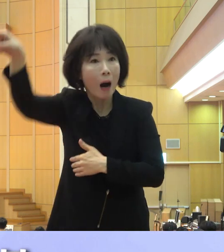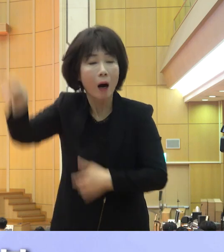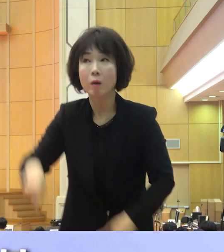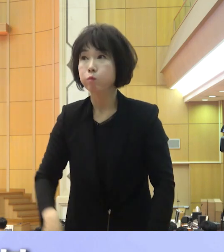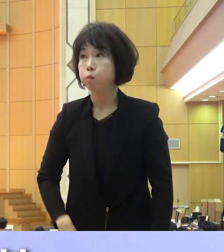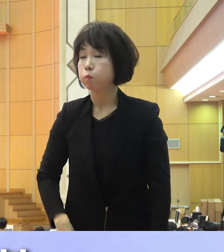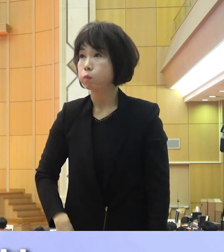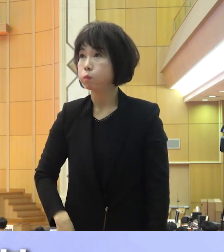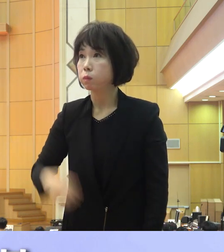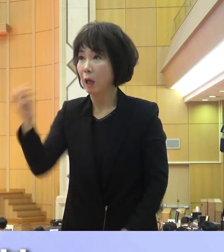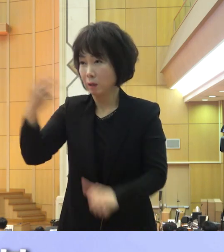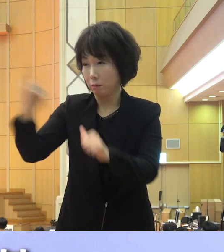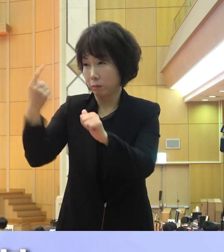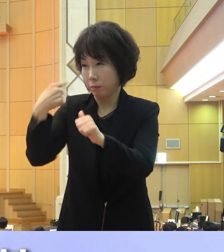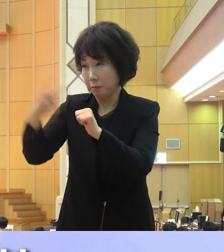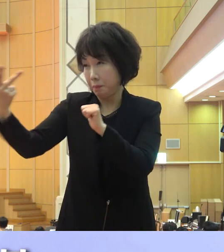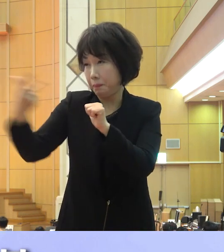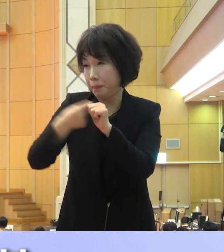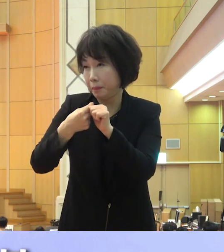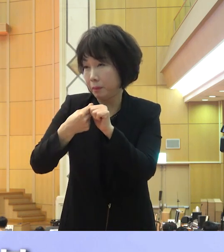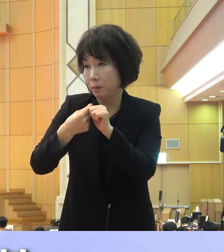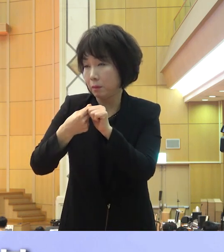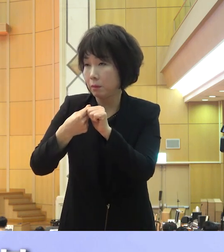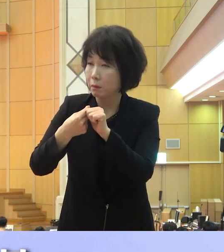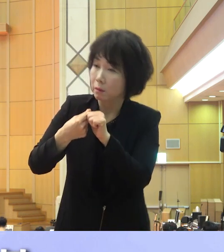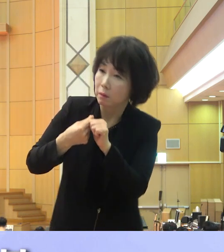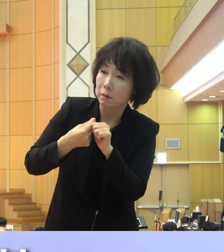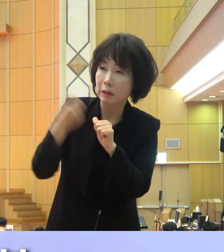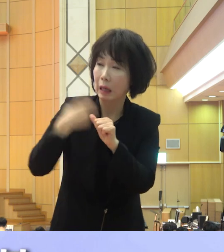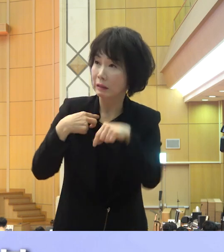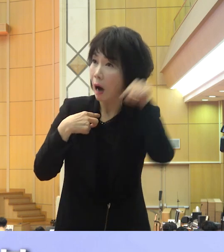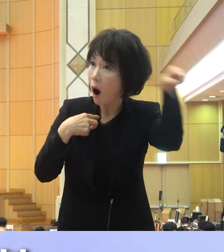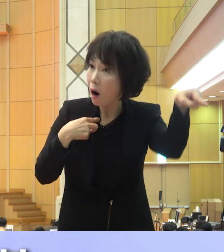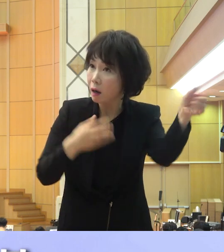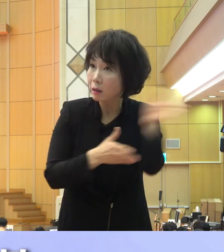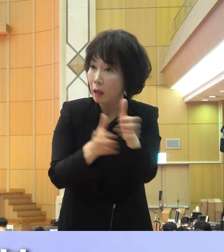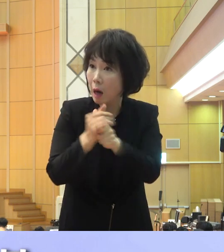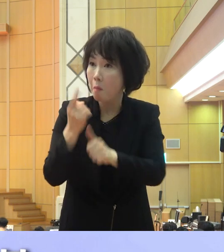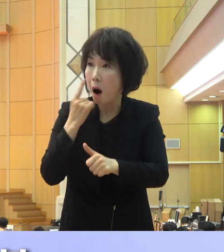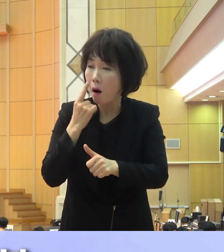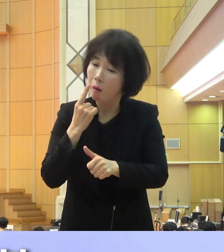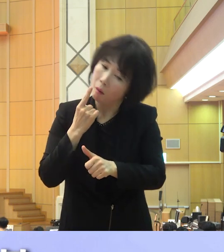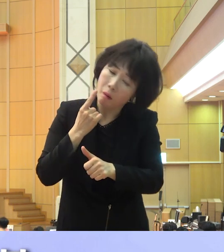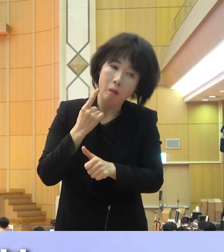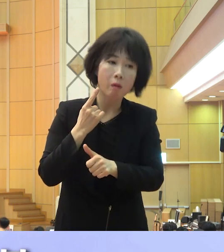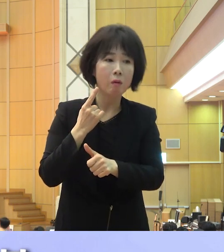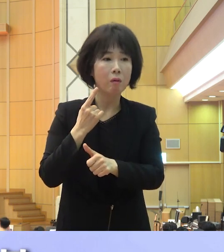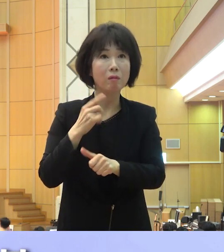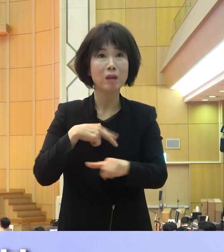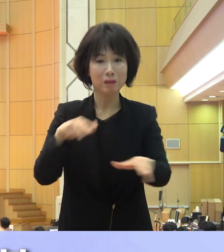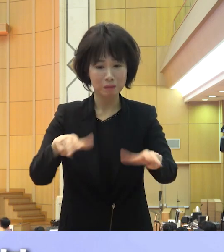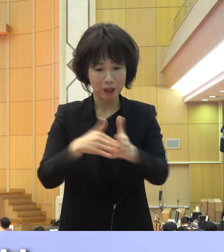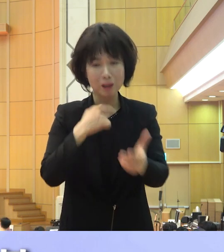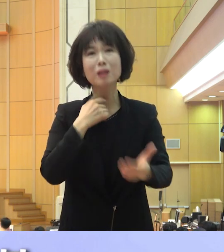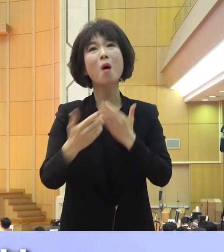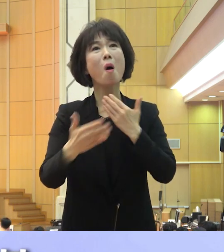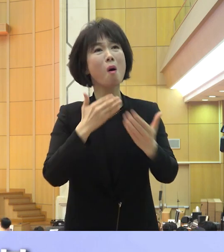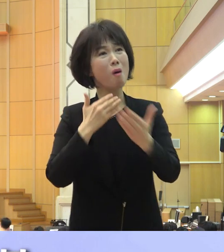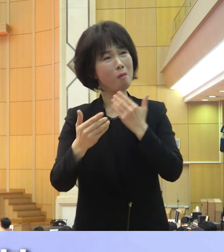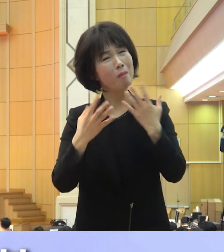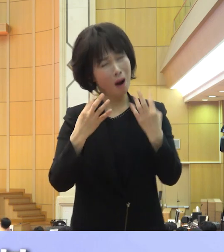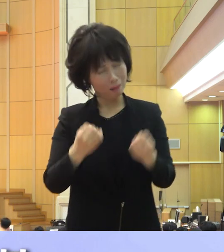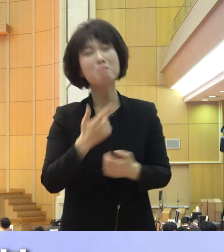주님 말씀을 들어보니 사람의 노력으로나 업으로서 잔뼈가 굵은 내